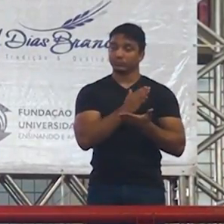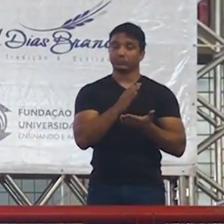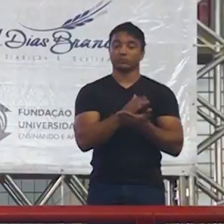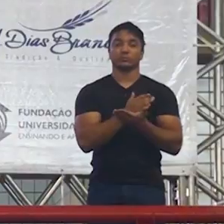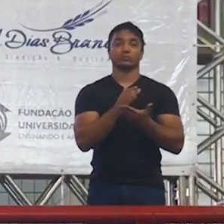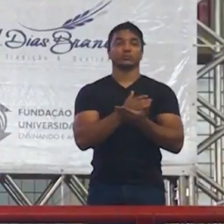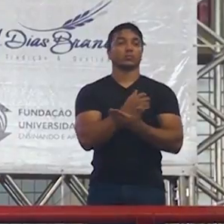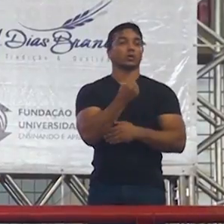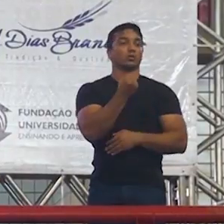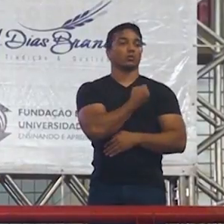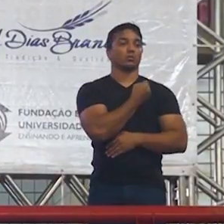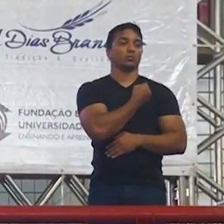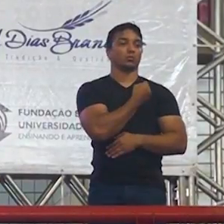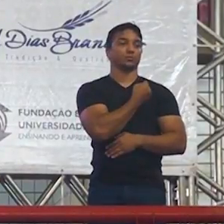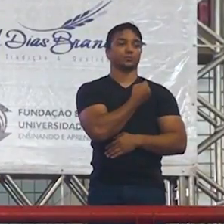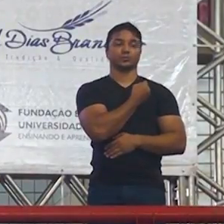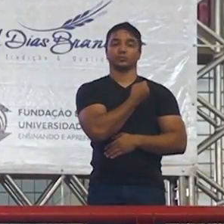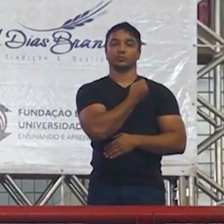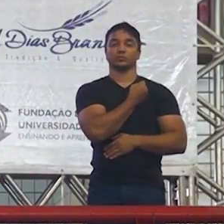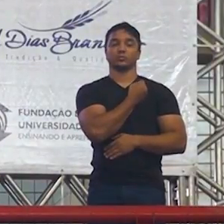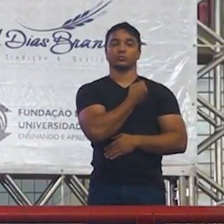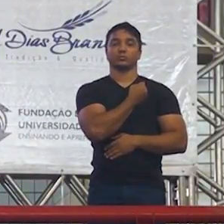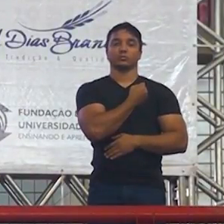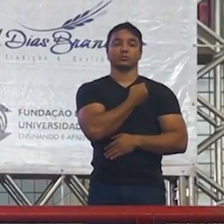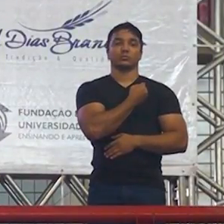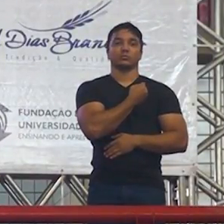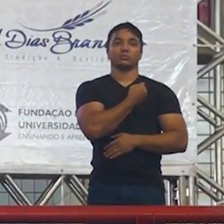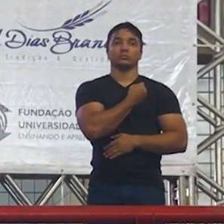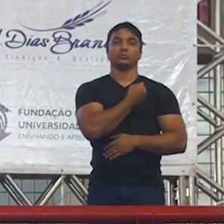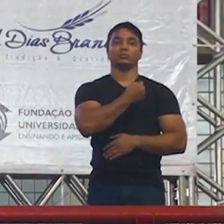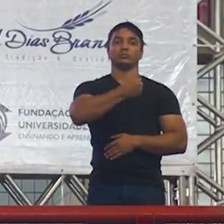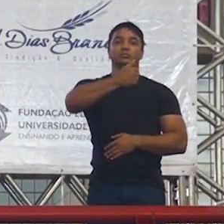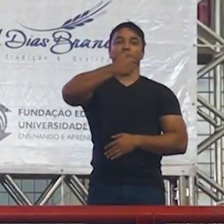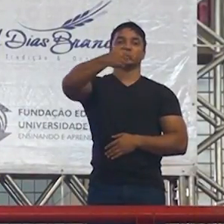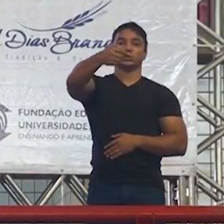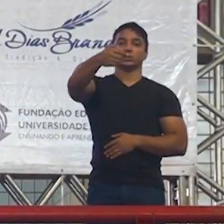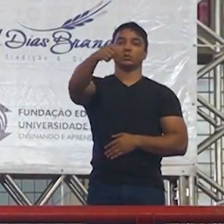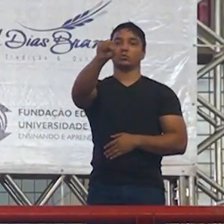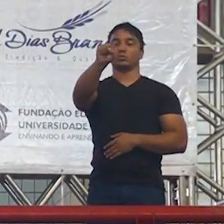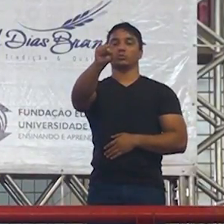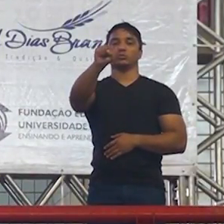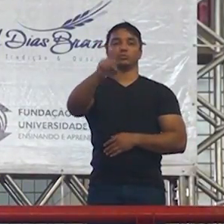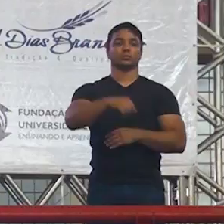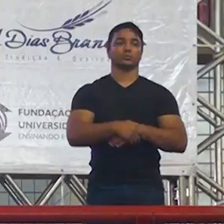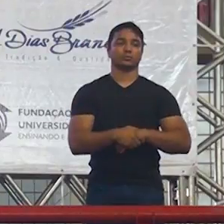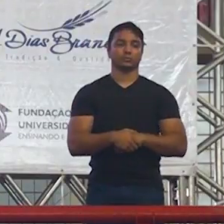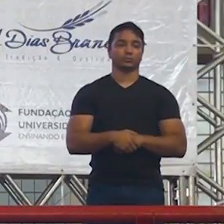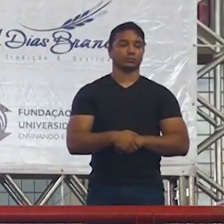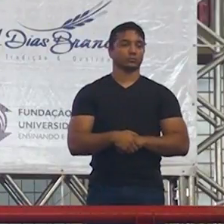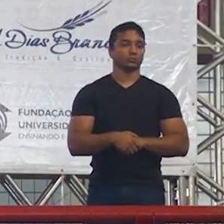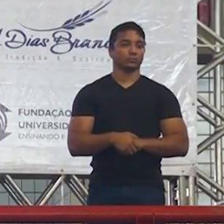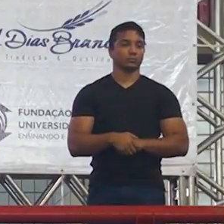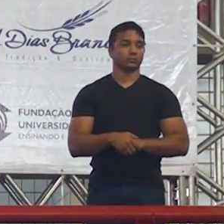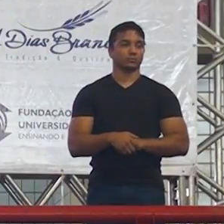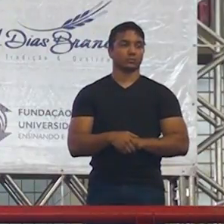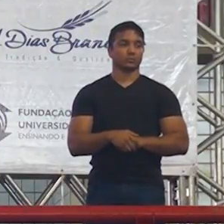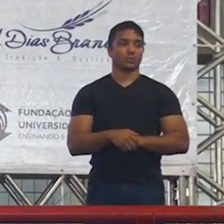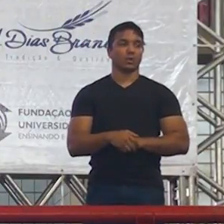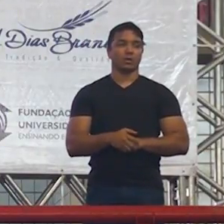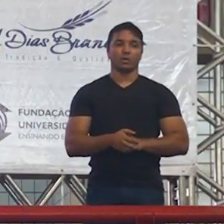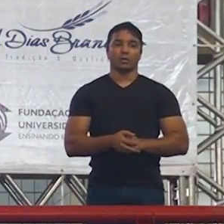e abram a apostila na página 78, vamos.